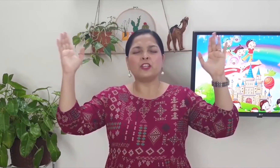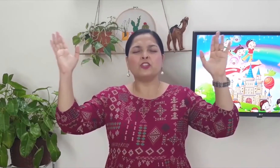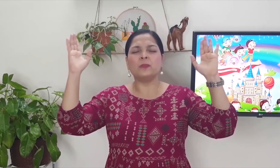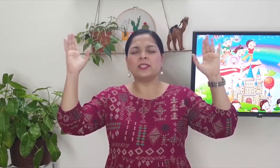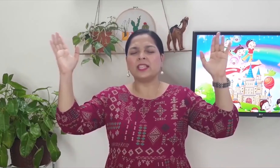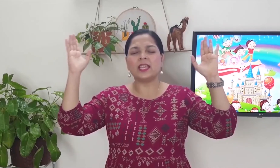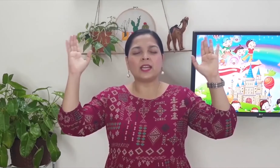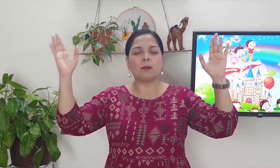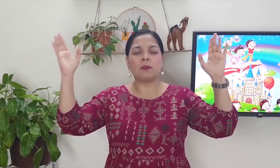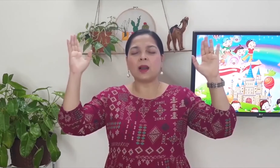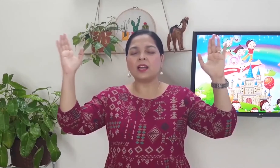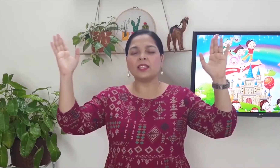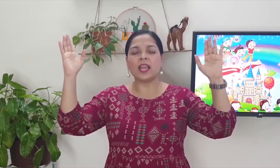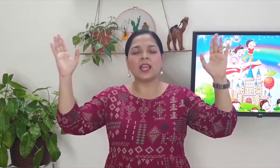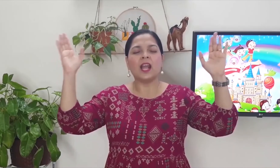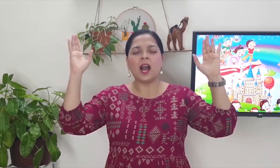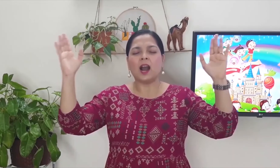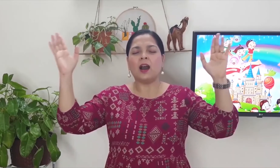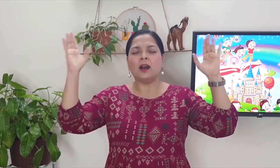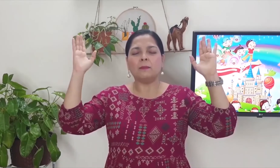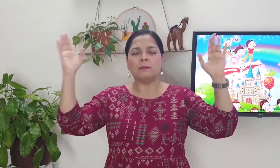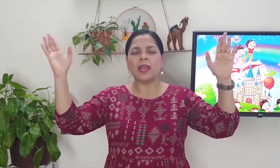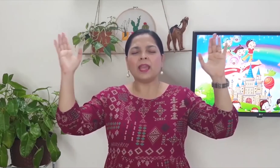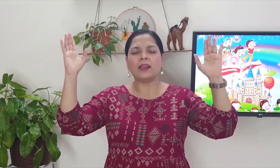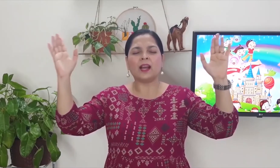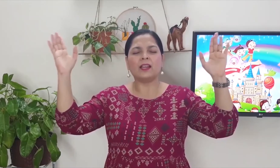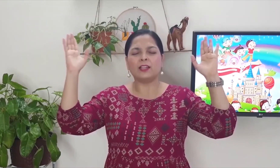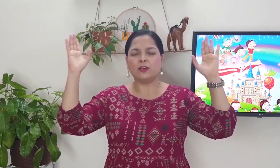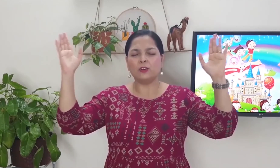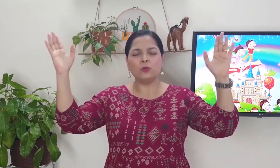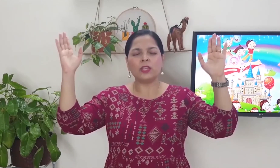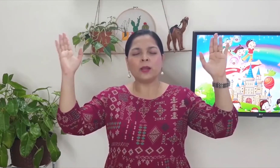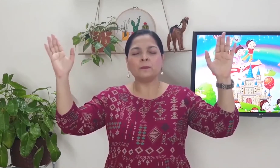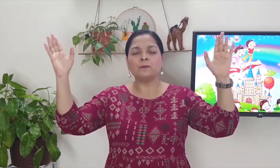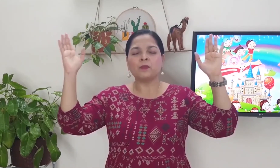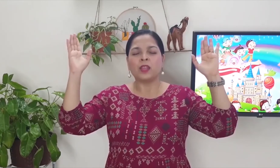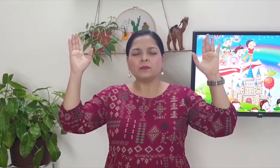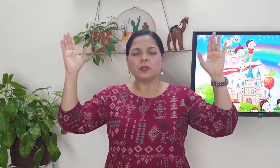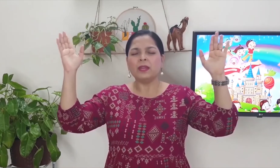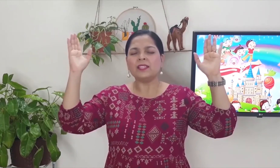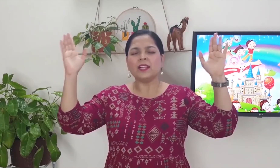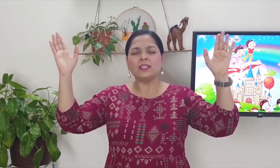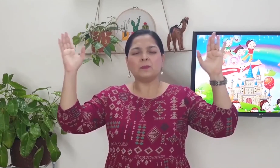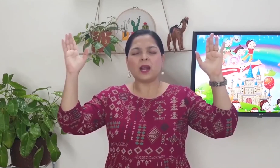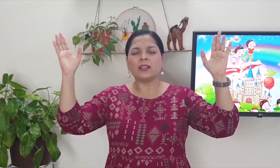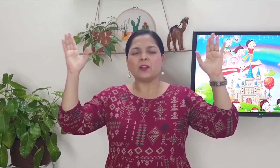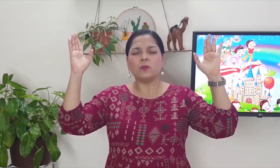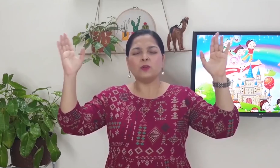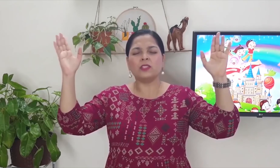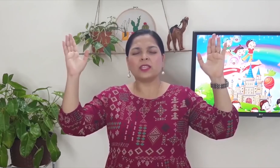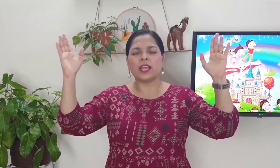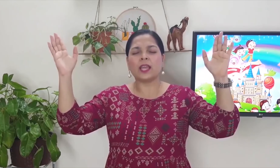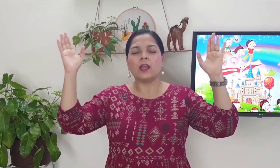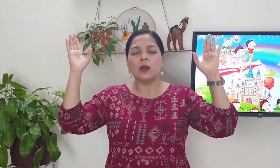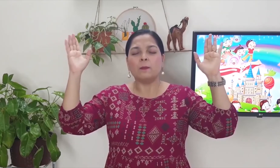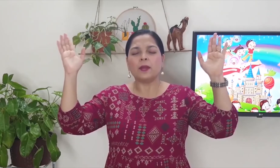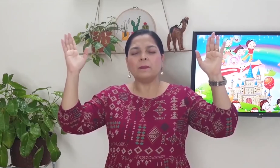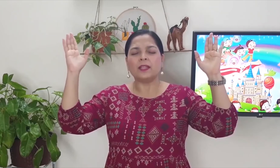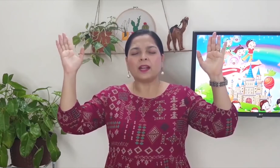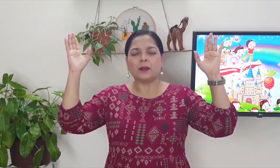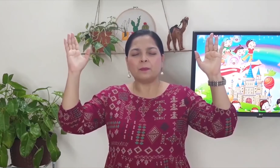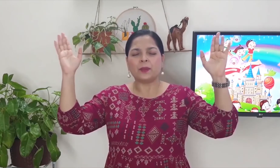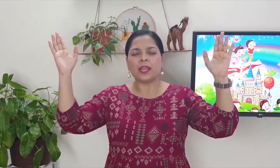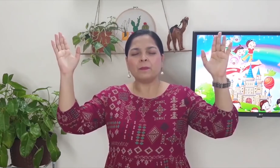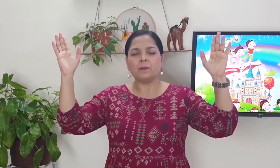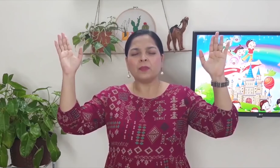सबैको परिवारमा आनन्द र परमेश्वरको आत्माको भरपुरी छ। प्रभु धन्यवाद, तपाईँलाई म सबै कुराको धन्यवाद दिन चाहन्छु। सबै प्रार्थना अर्जी बिन्ती